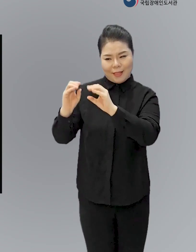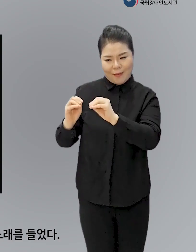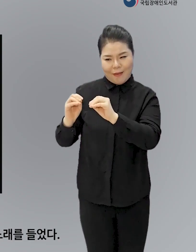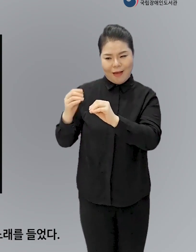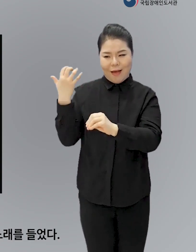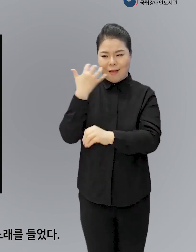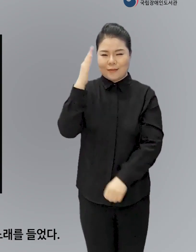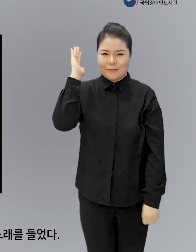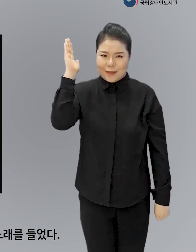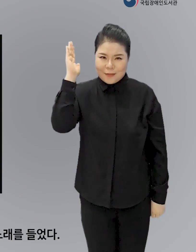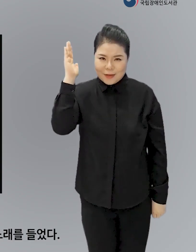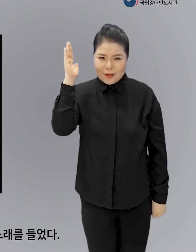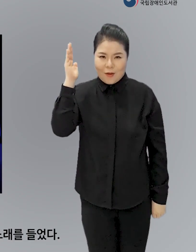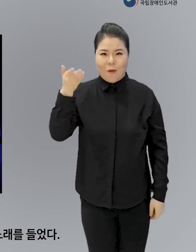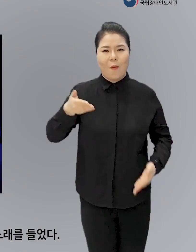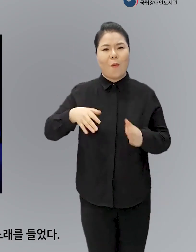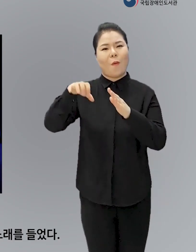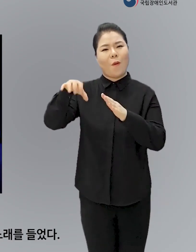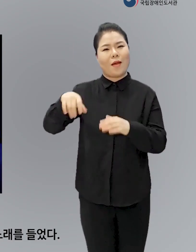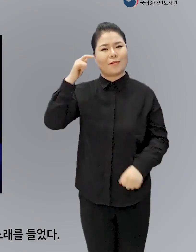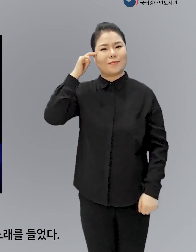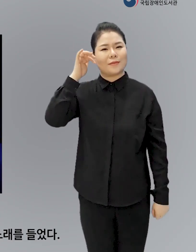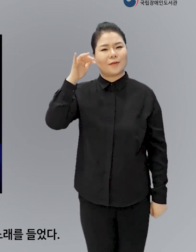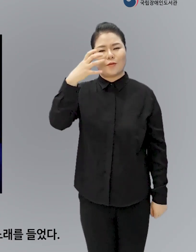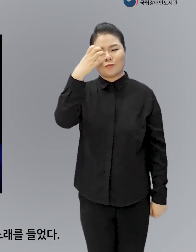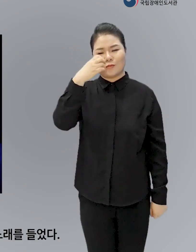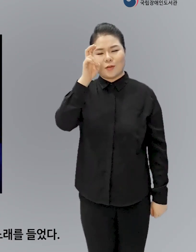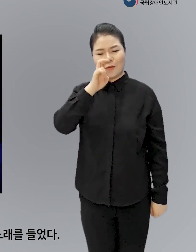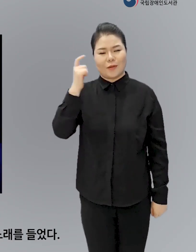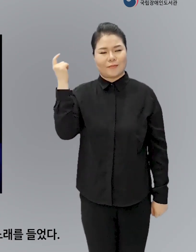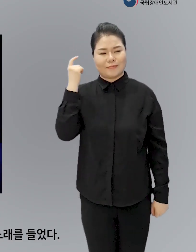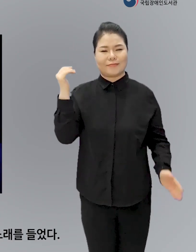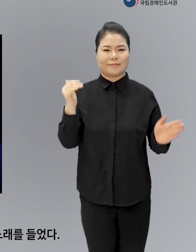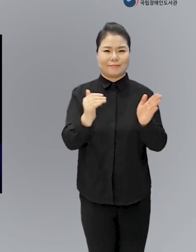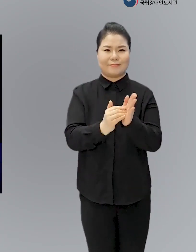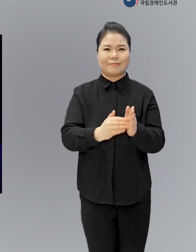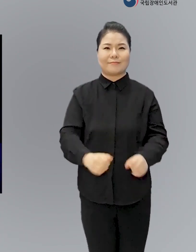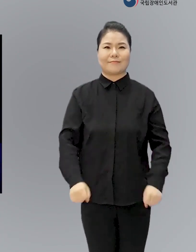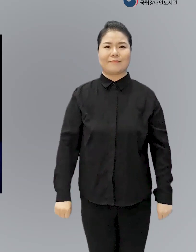songs, while the boat pitched with the surge of the incoming tide.